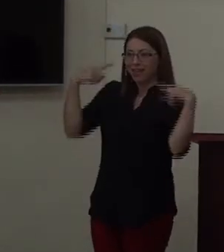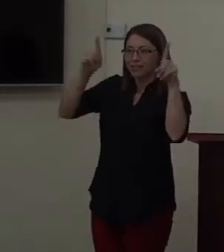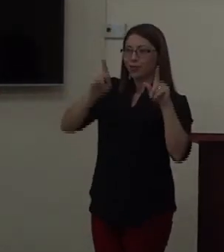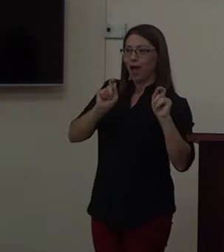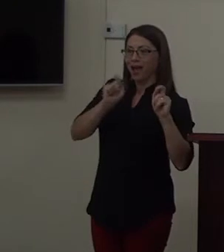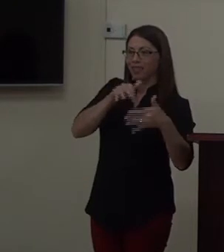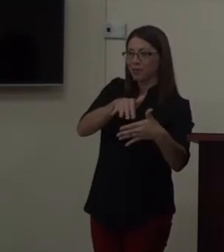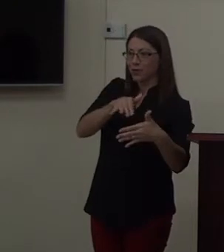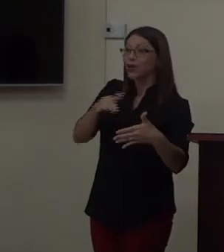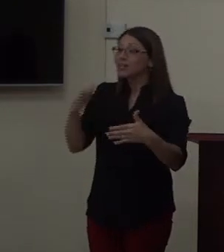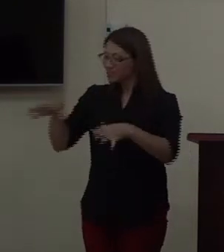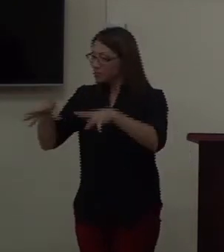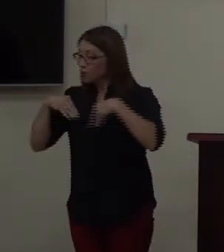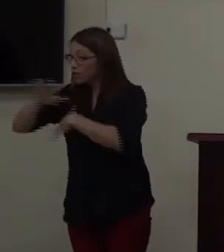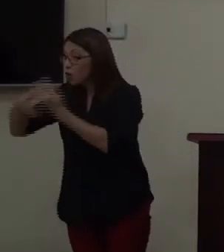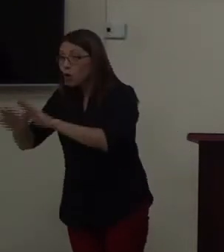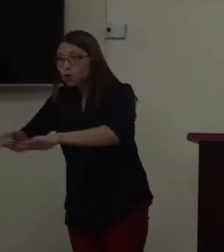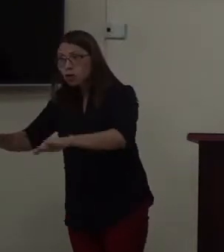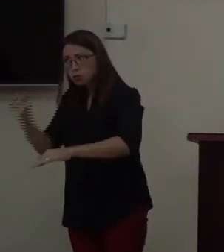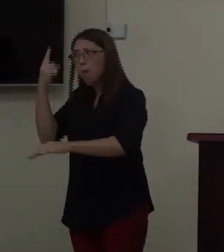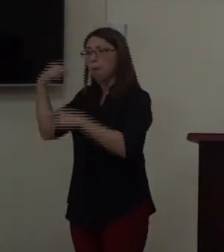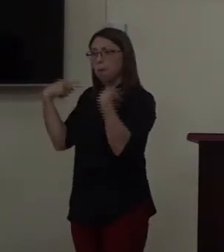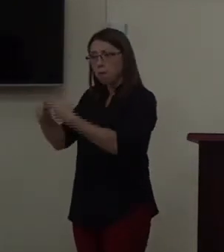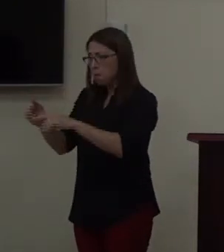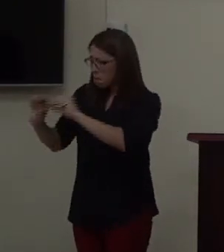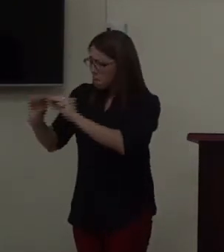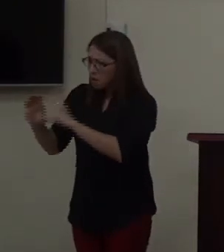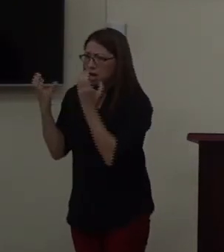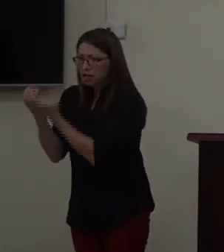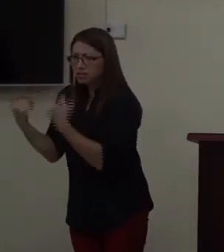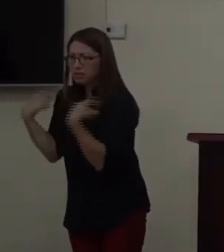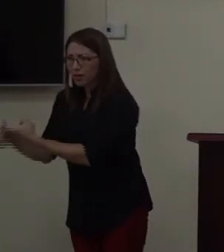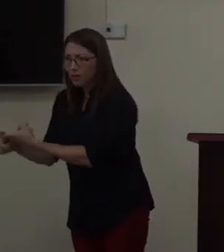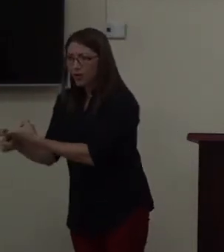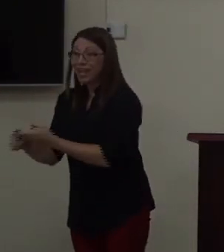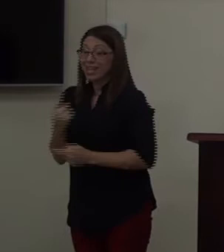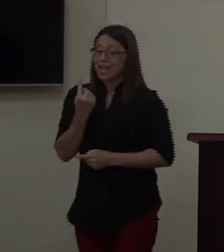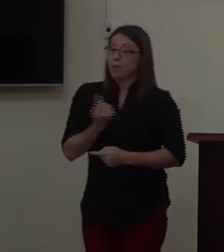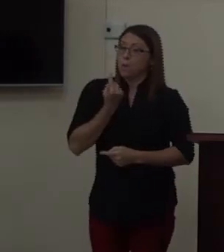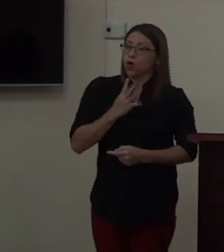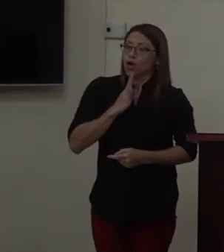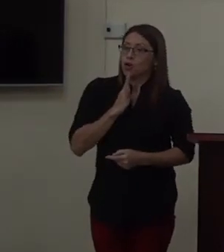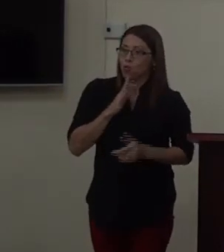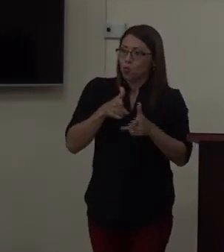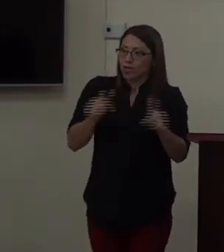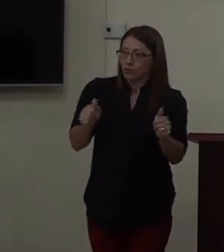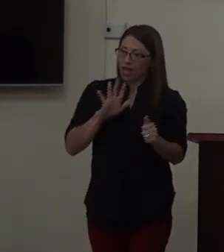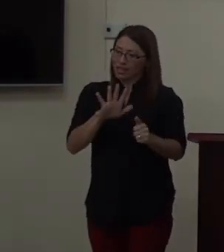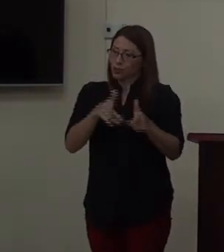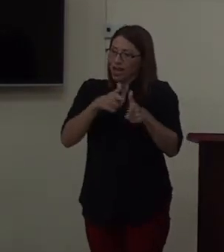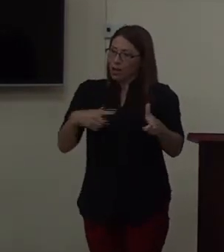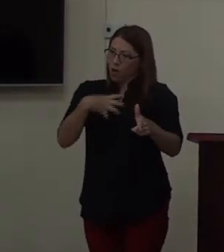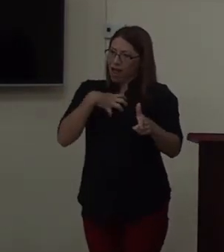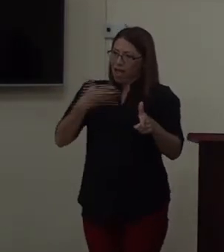niños entendían el español y se les daban las clases normales en español, y el monolingüismo en la lengua ancestral, en este caso por ejemplo malejo, se